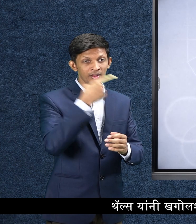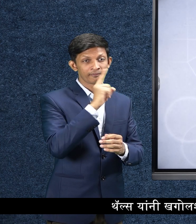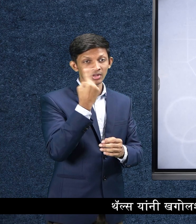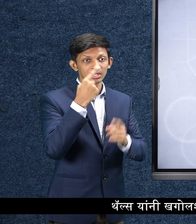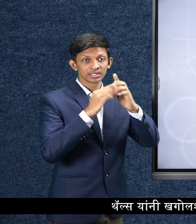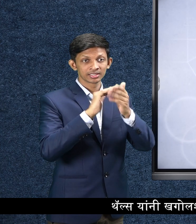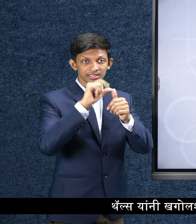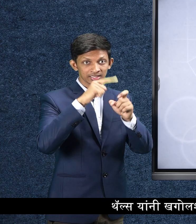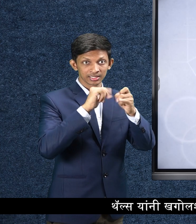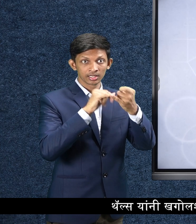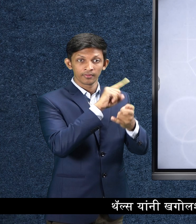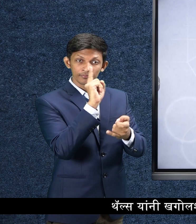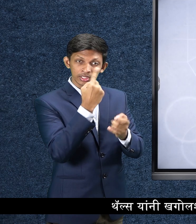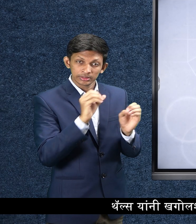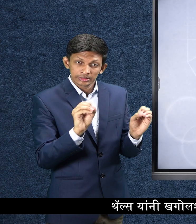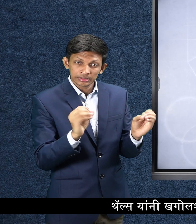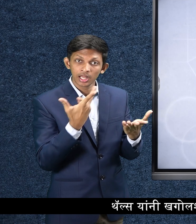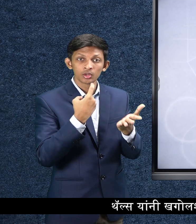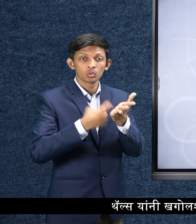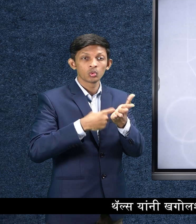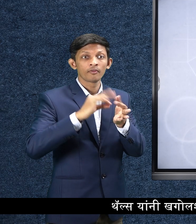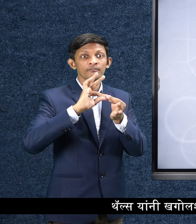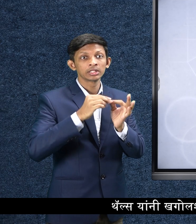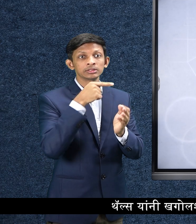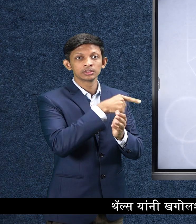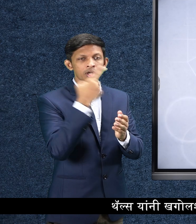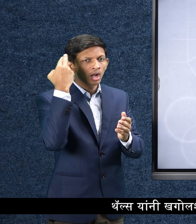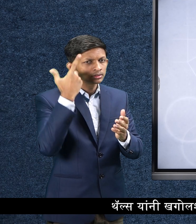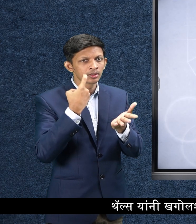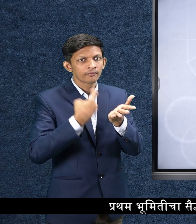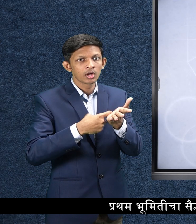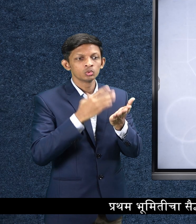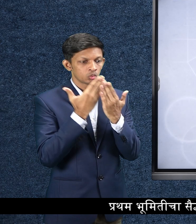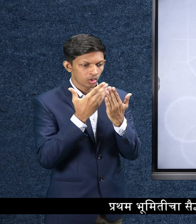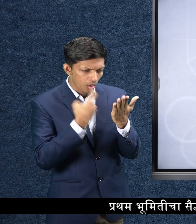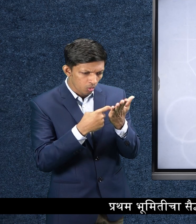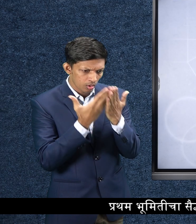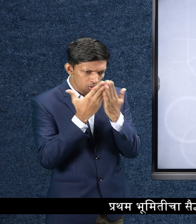थेल्स यांनी खगोलशास्त्राला अधिक अचूक शास्त्र बनवण्यासाठी प्रथम भूमितीची